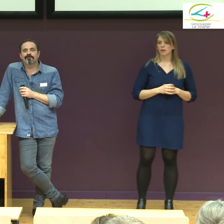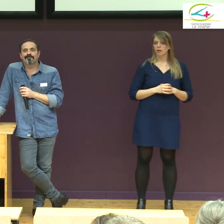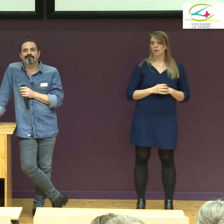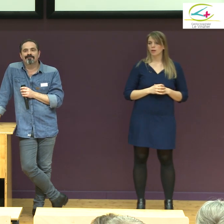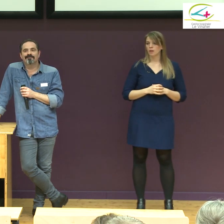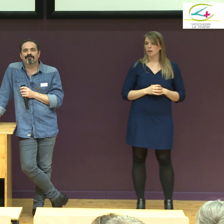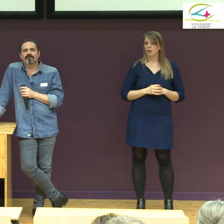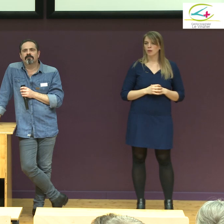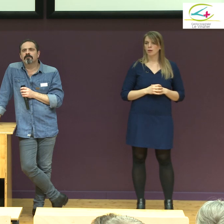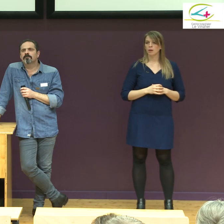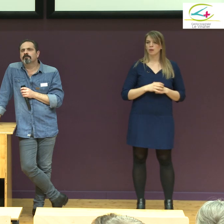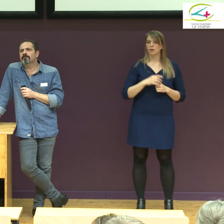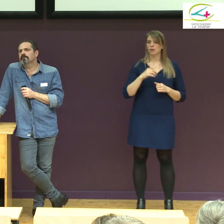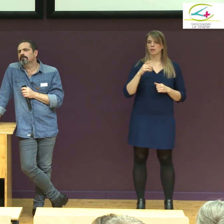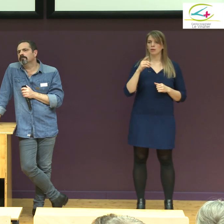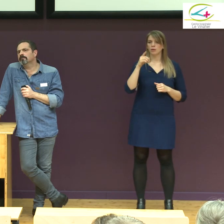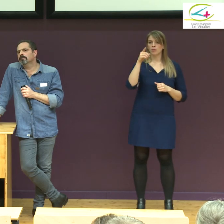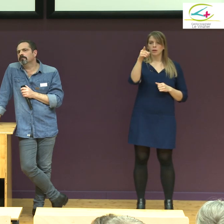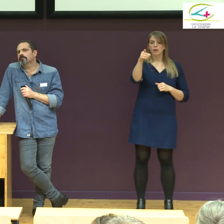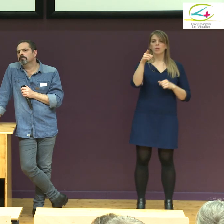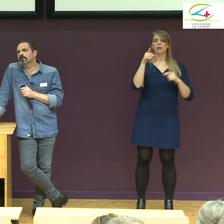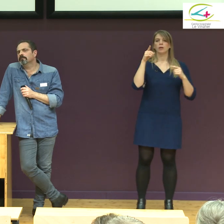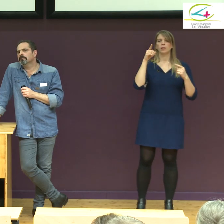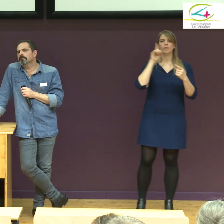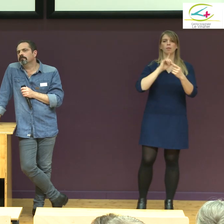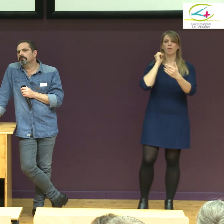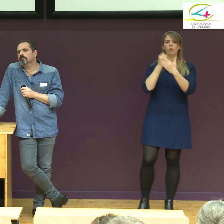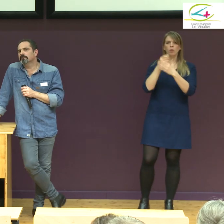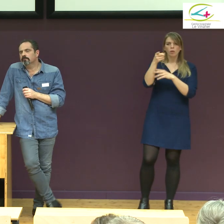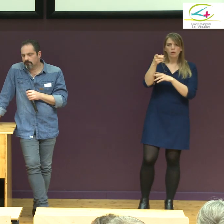du citoyen, nous tous qui pouvons accueillir un petit peu la parole. Je me dis,